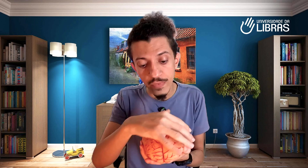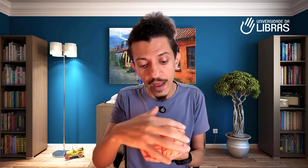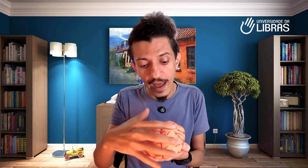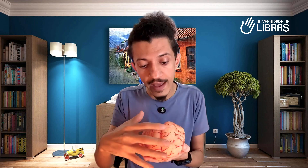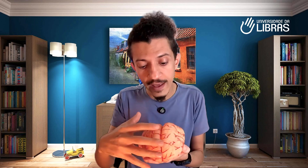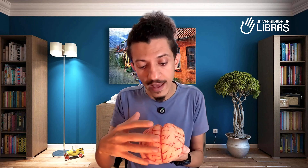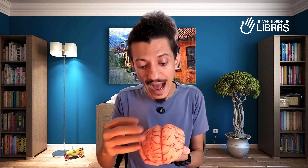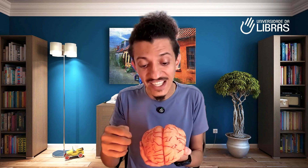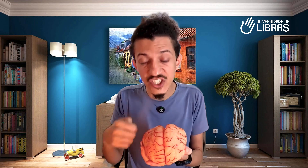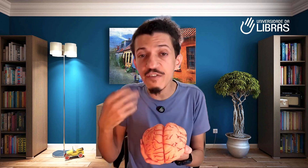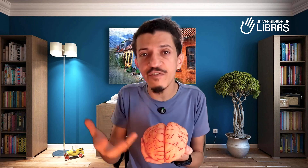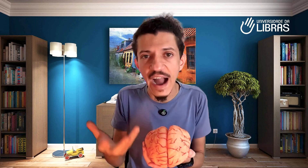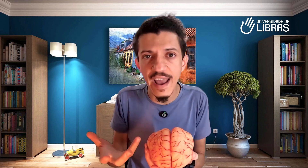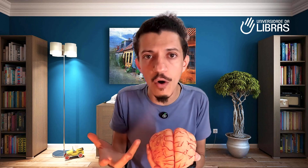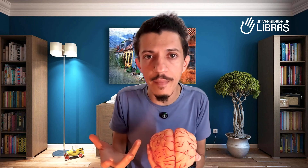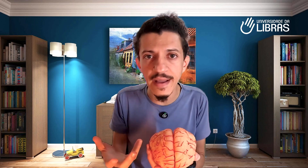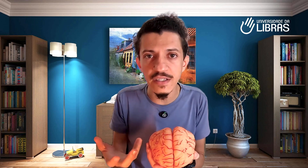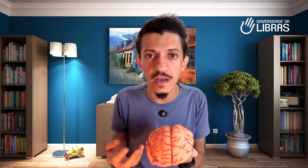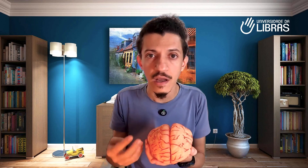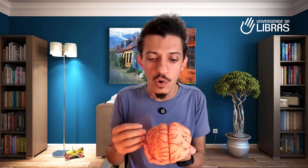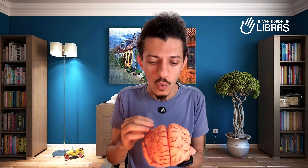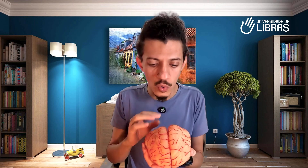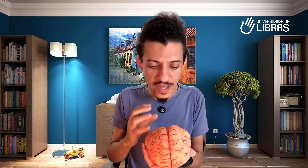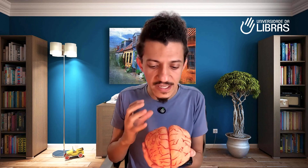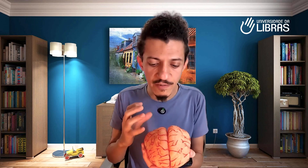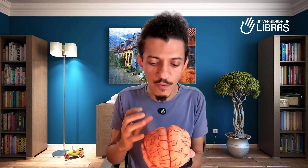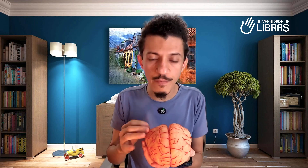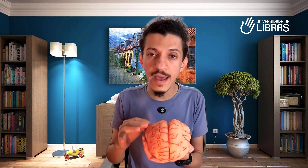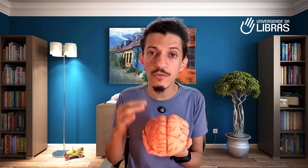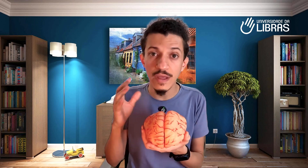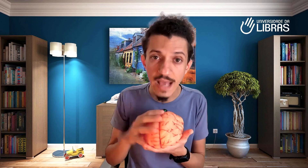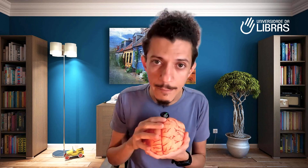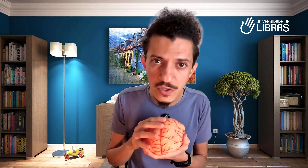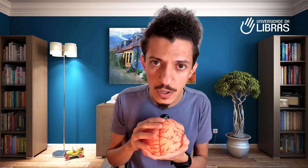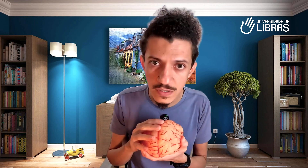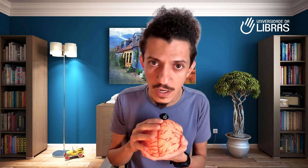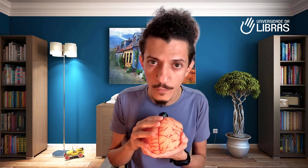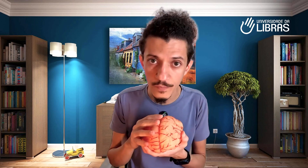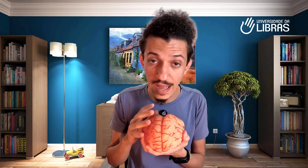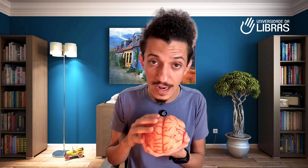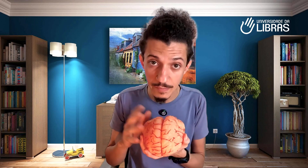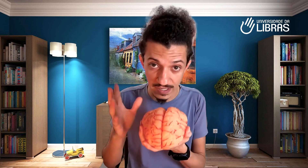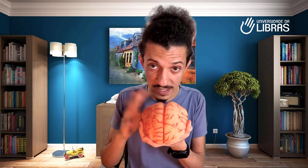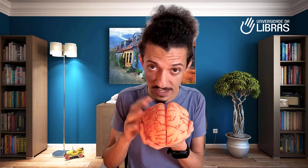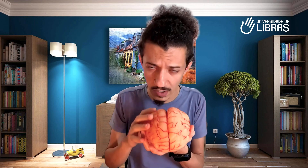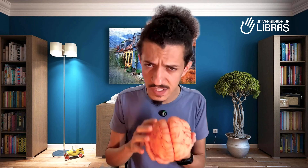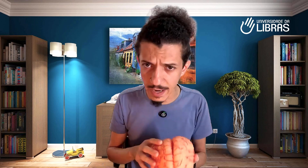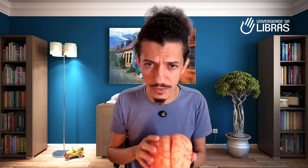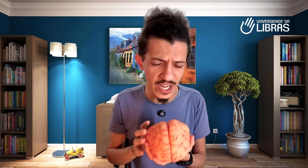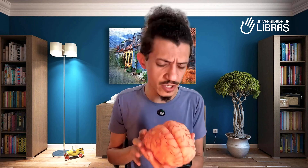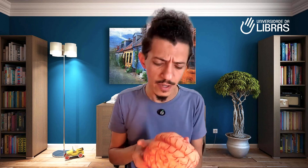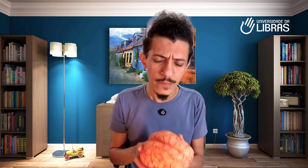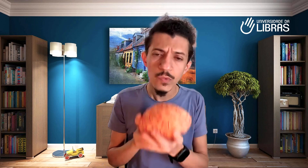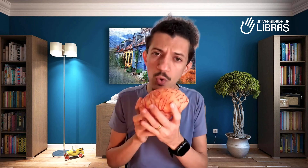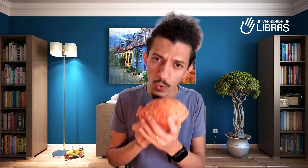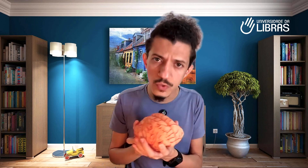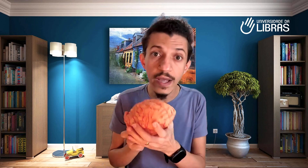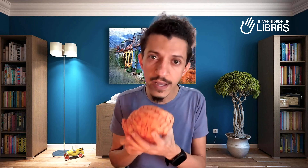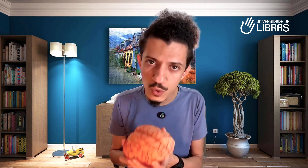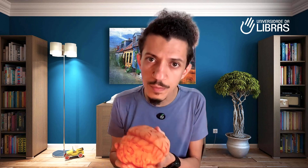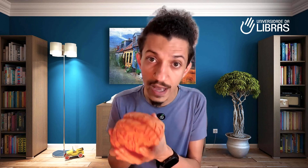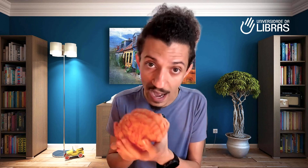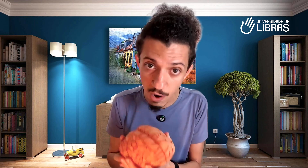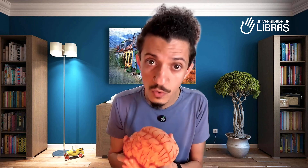ou em ativar realmente o desenvolvimento e absorção da Libras em seu cérebro. Gente, tudo